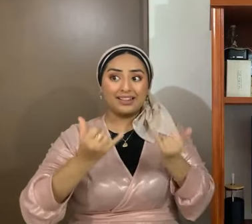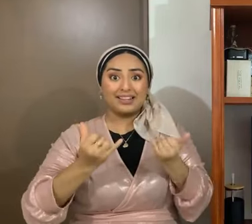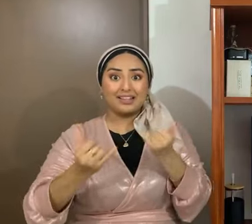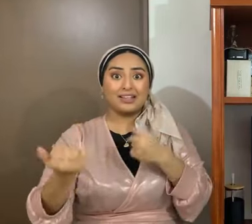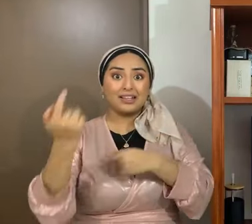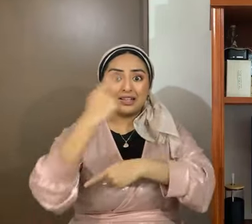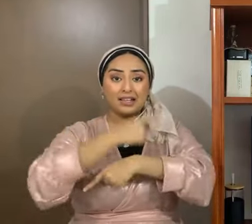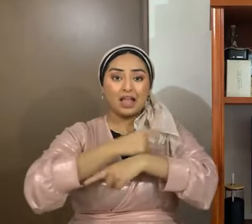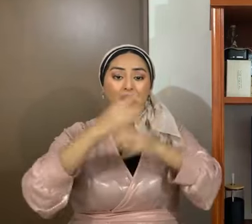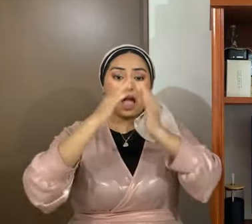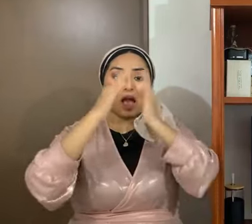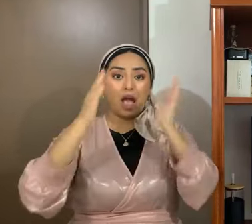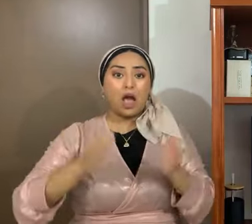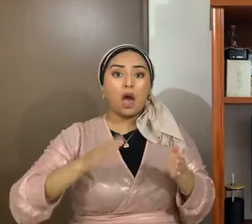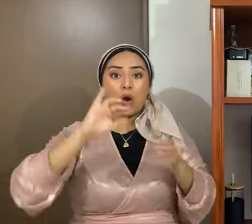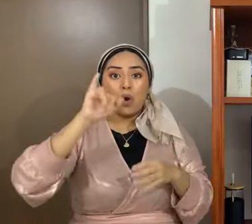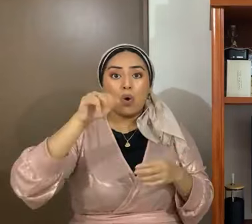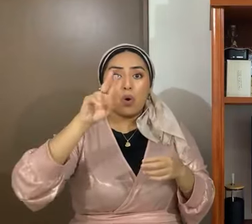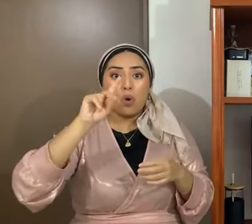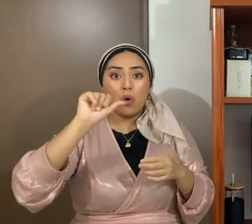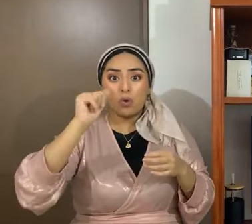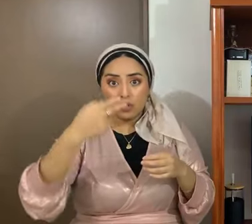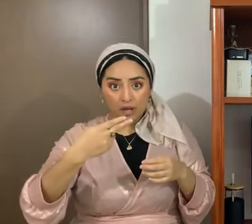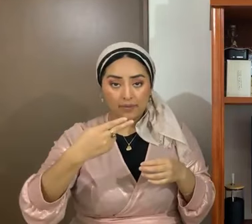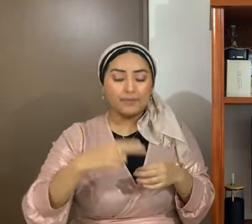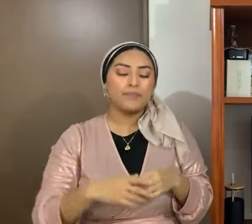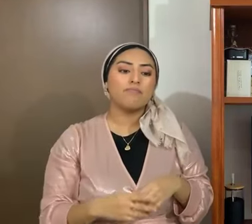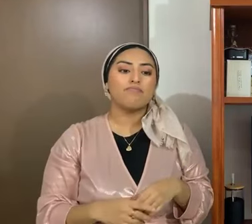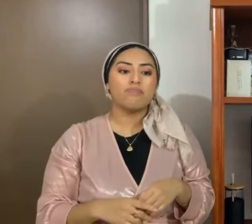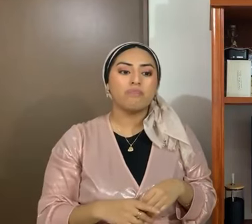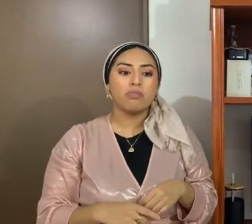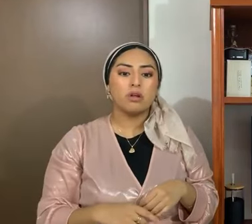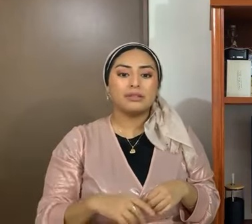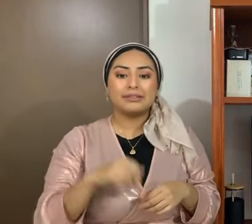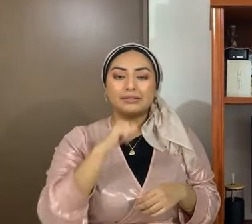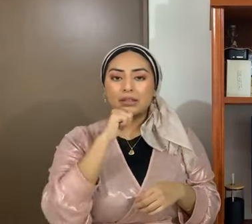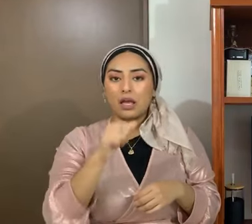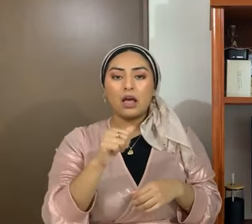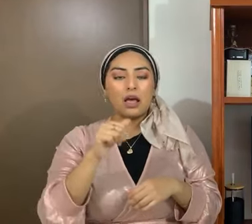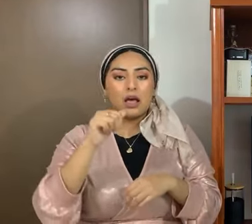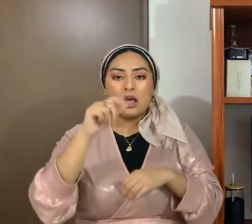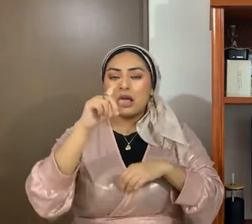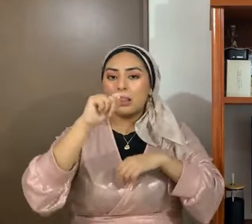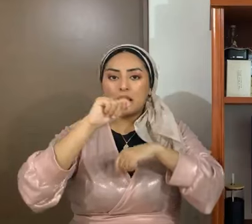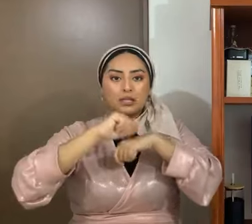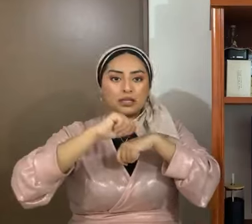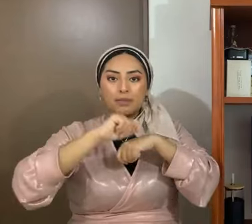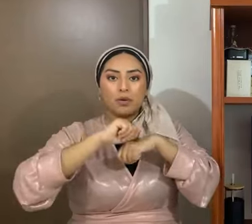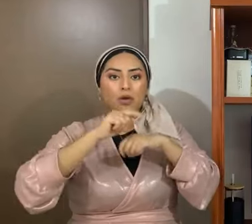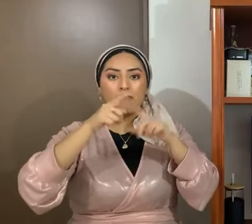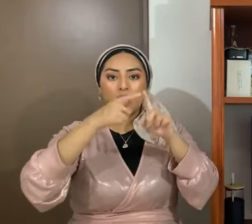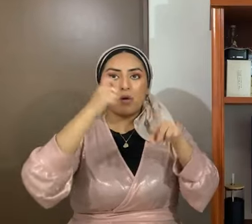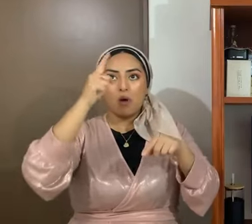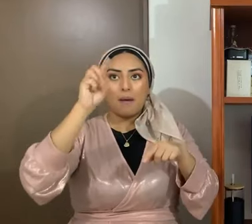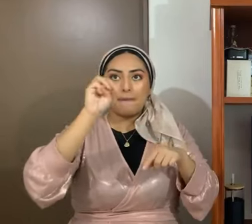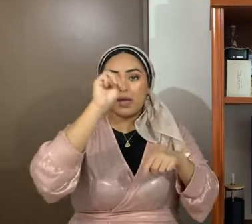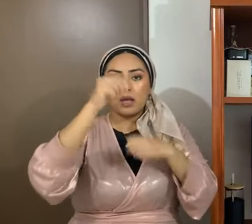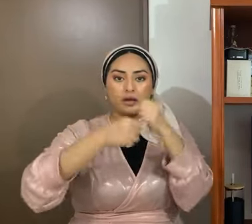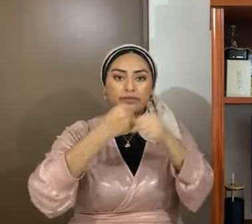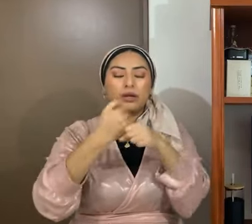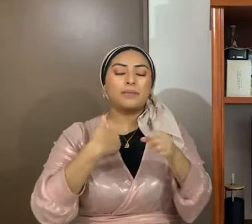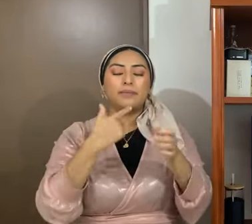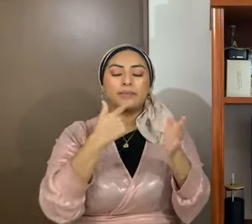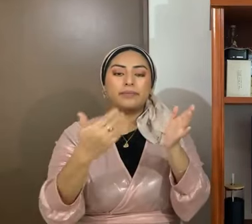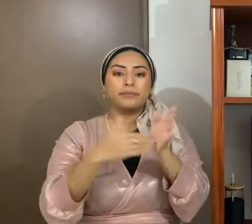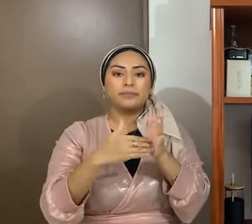días, la casa de Judá y X, Y y Z, no es el templo del milenio. Lo vuelvo a